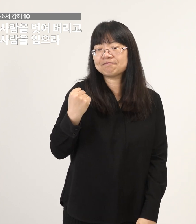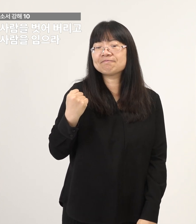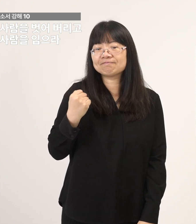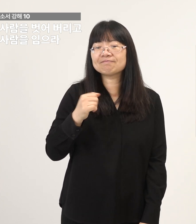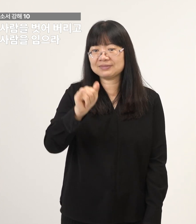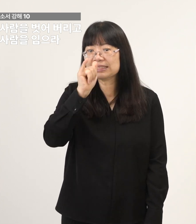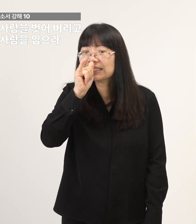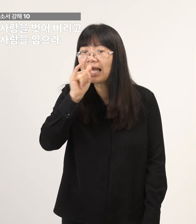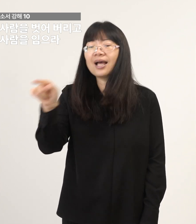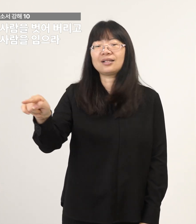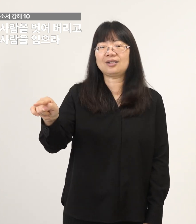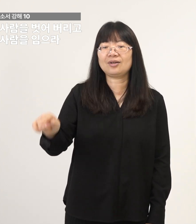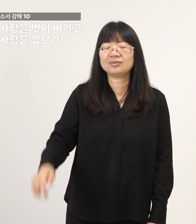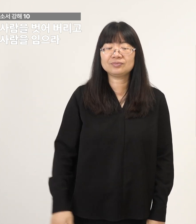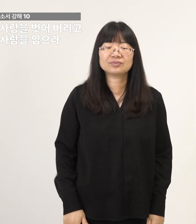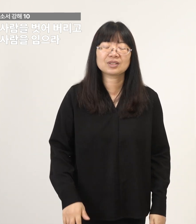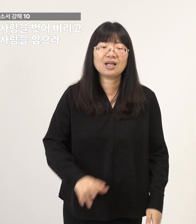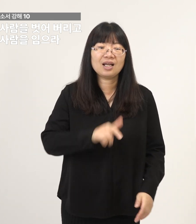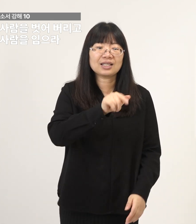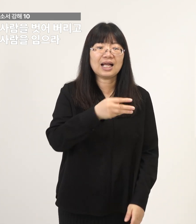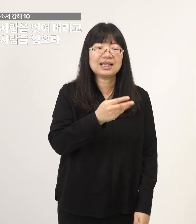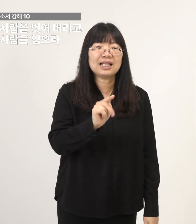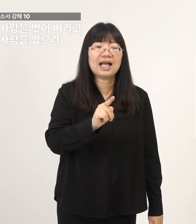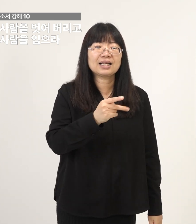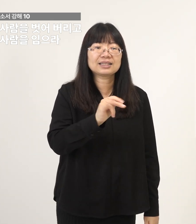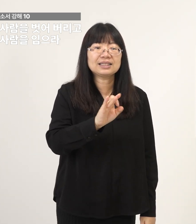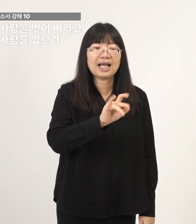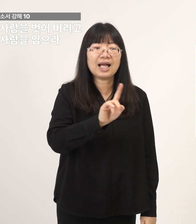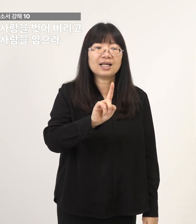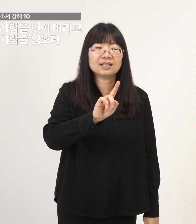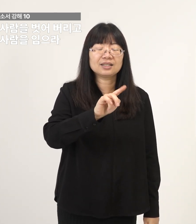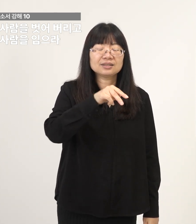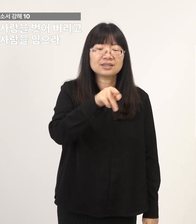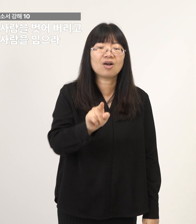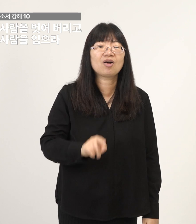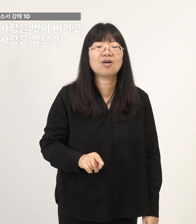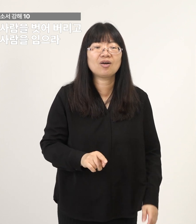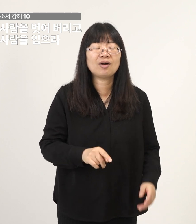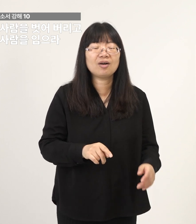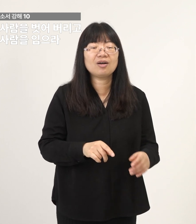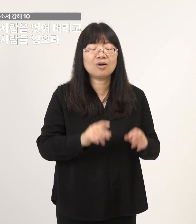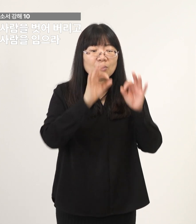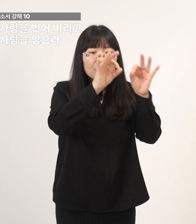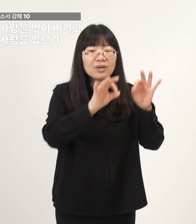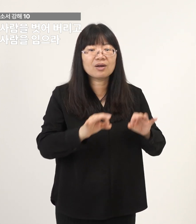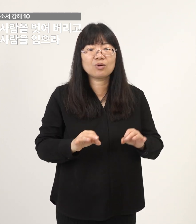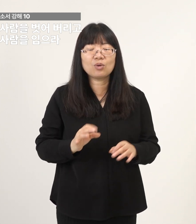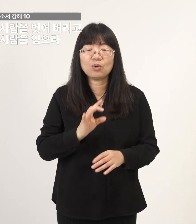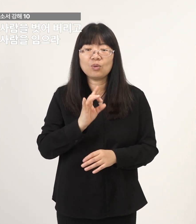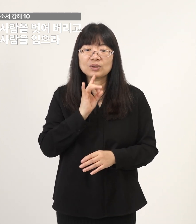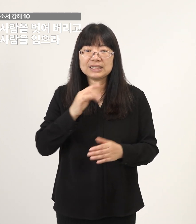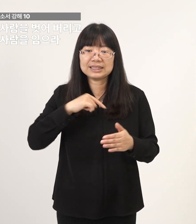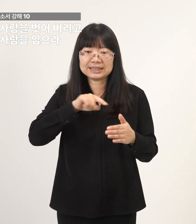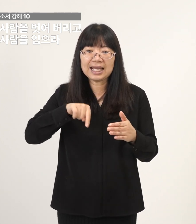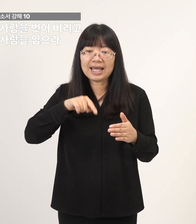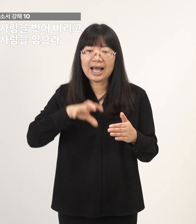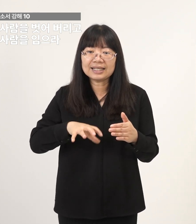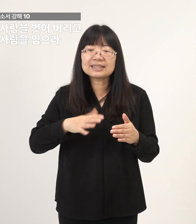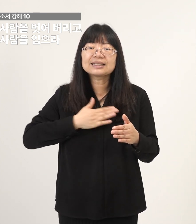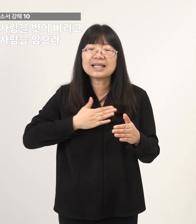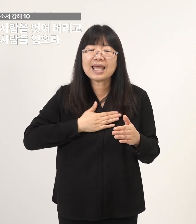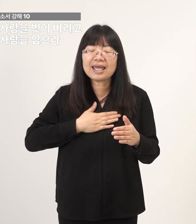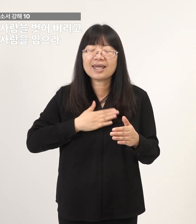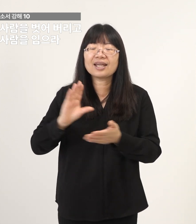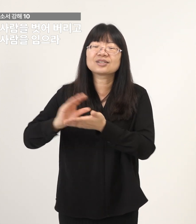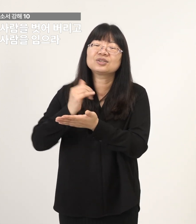그랬어? 이제는 내가 사는 것이 아니요 내 안에 그리스도께서 사신다 그랬어. 그리고 그분이